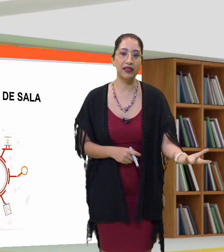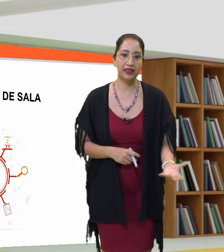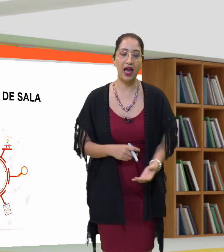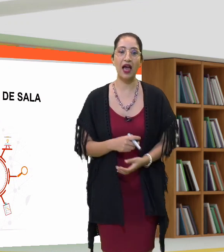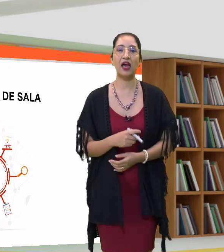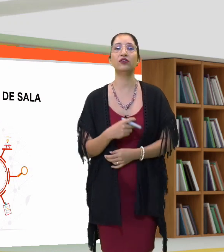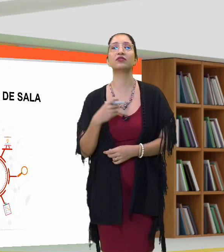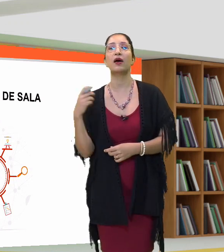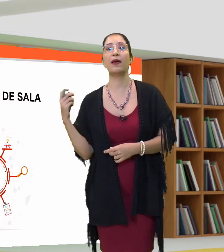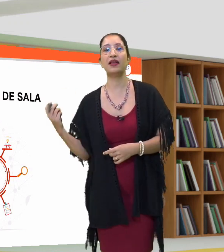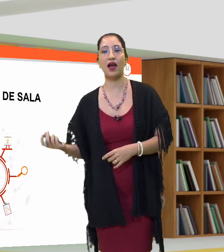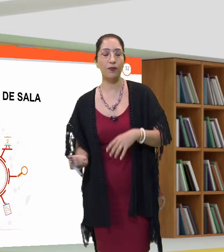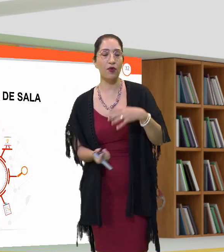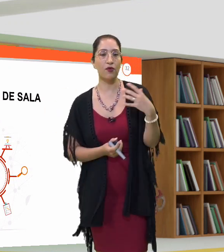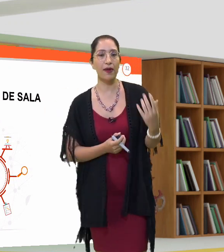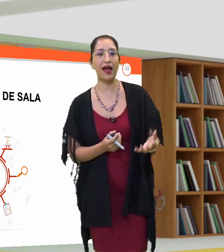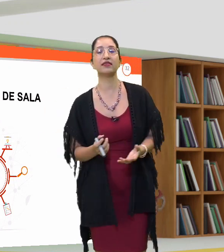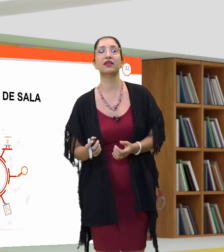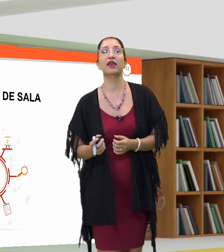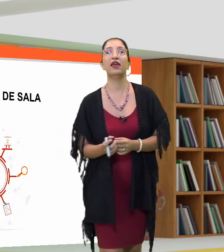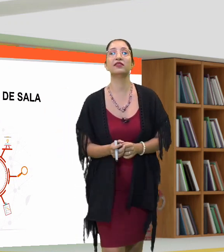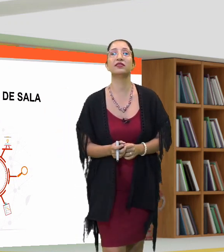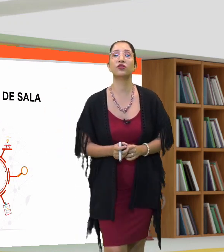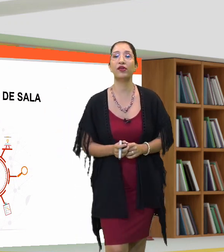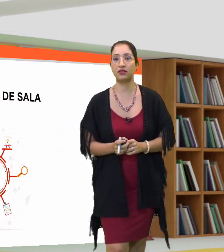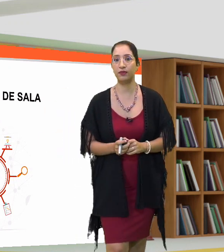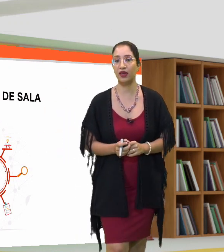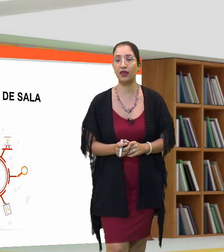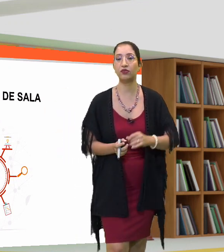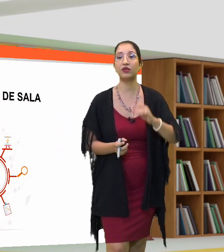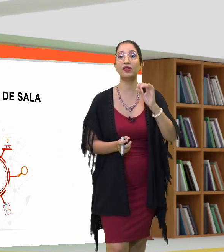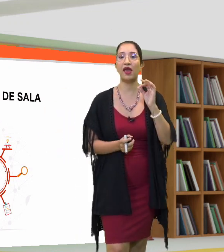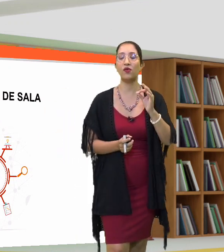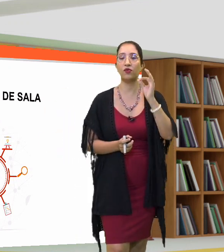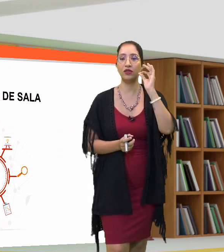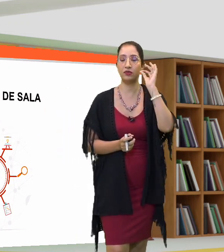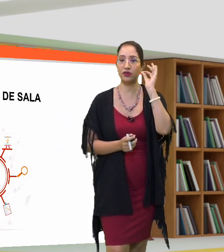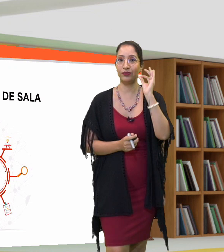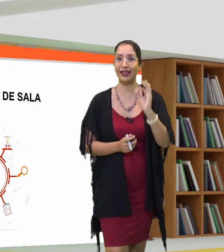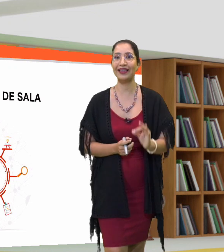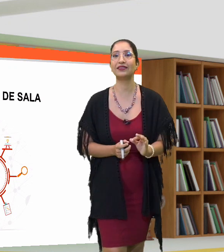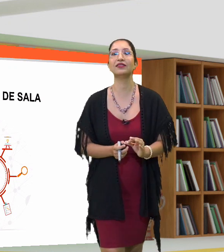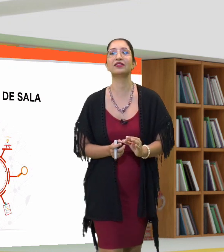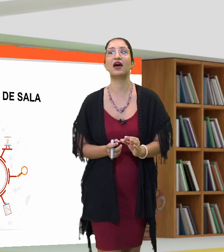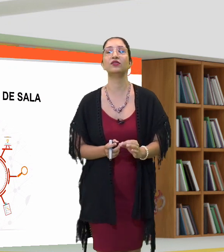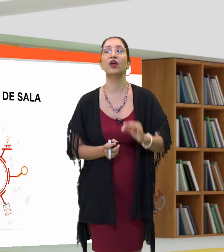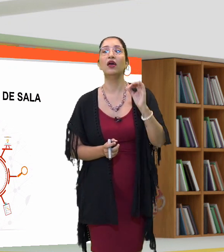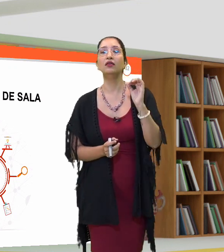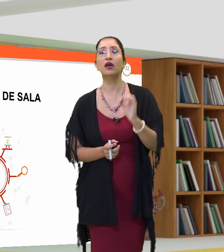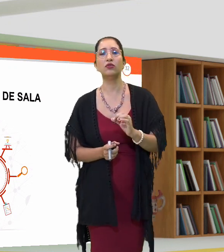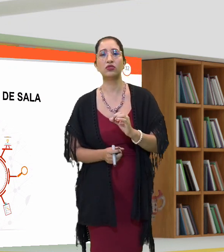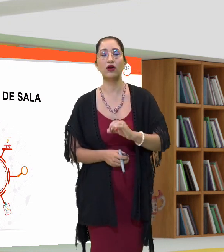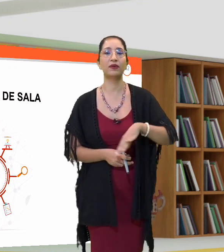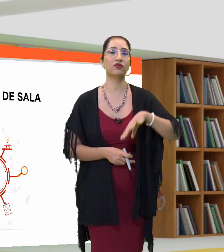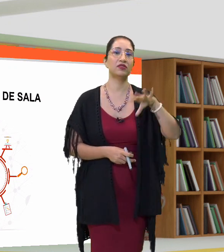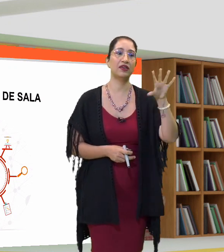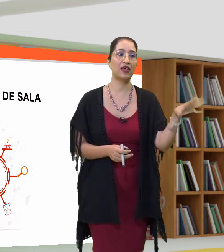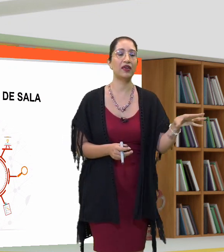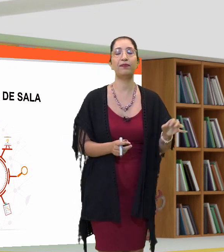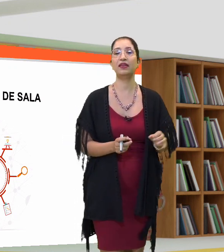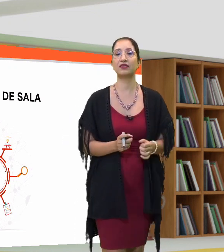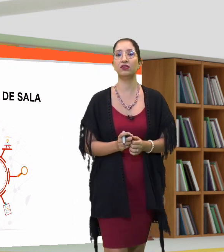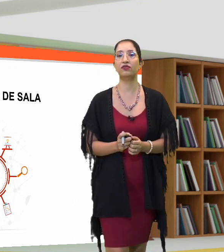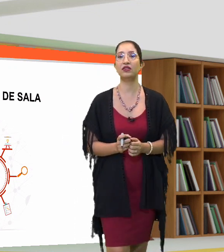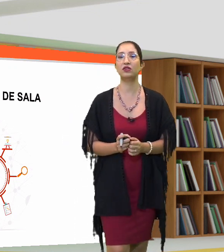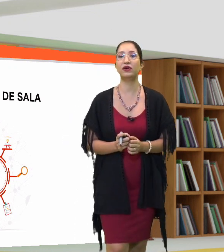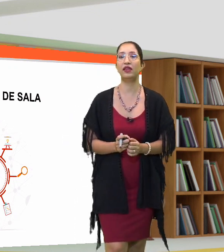fazer comentários, trabalhar um pouco mais esse conhecimento, que é um conhecimento necessário, não só para você que está